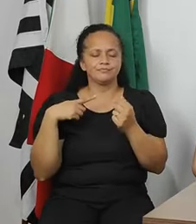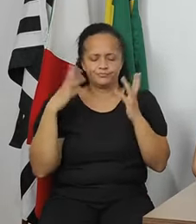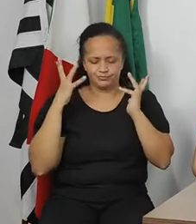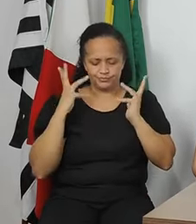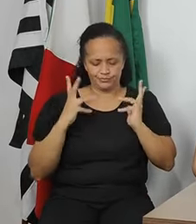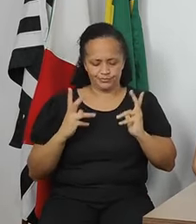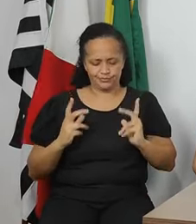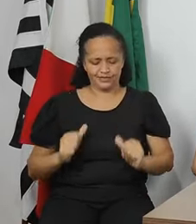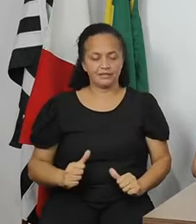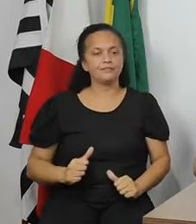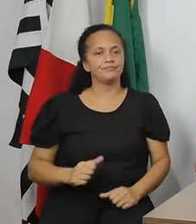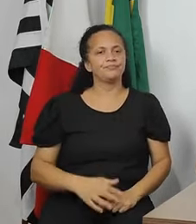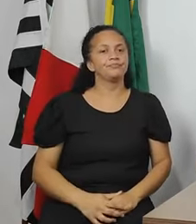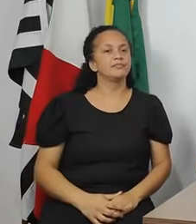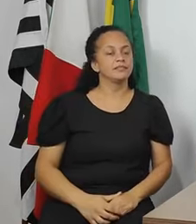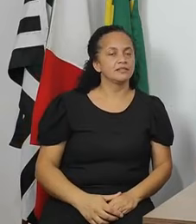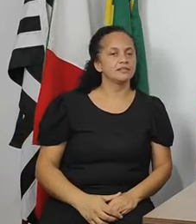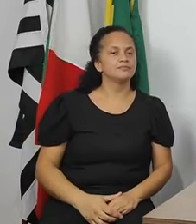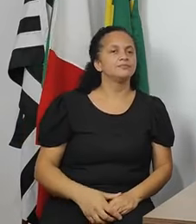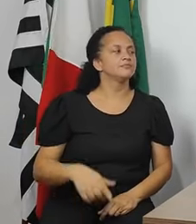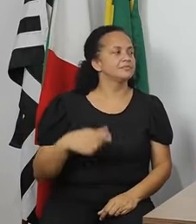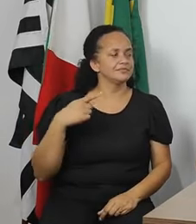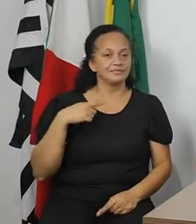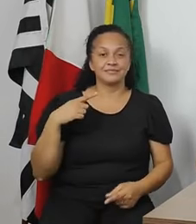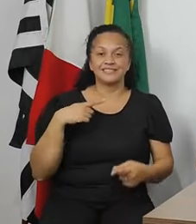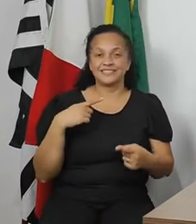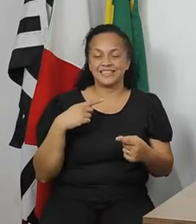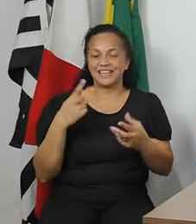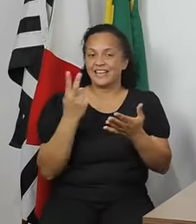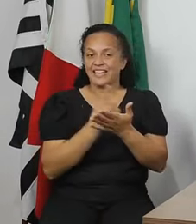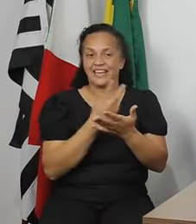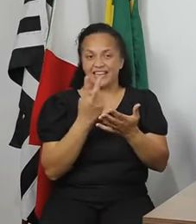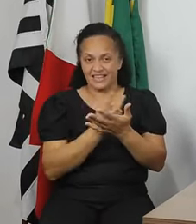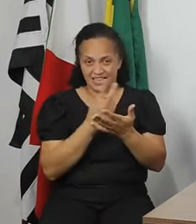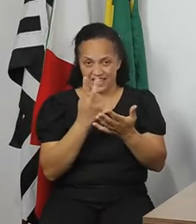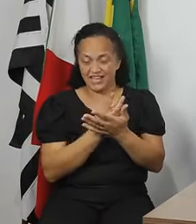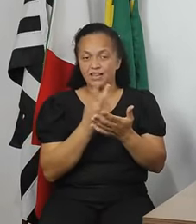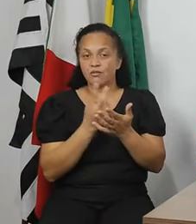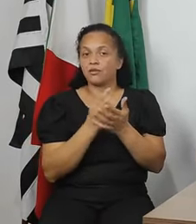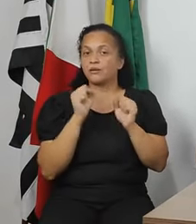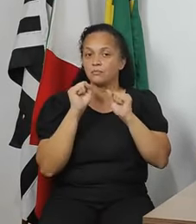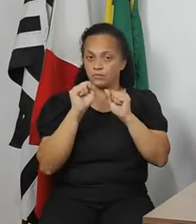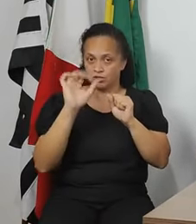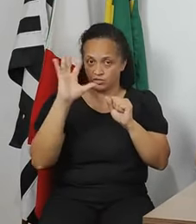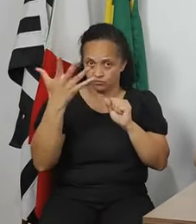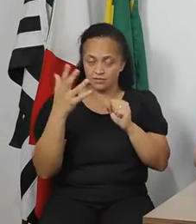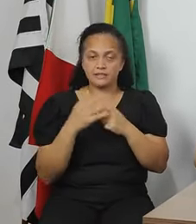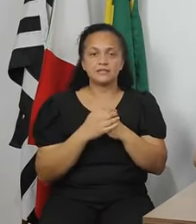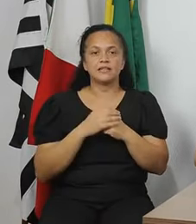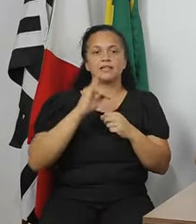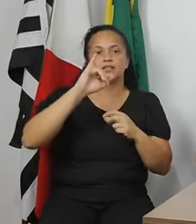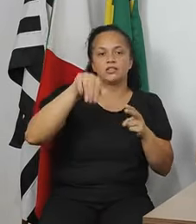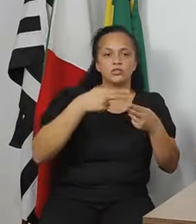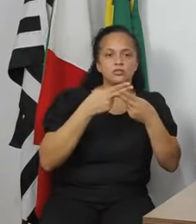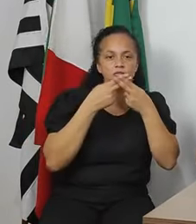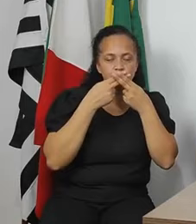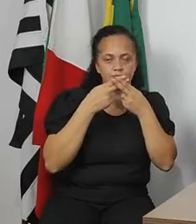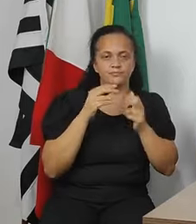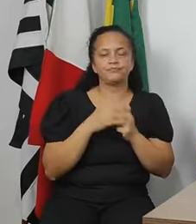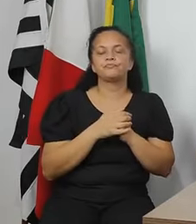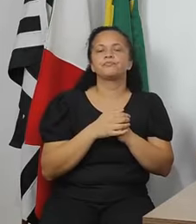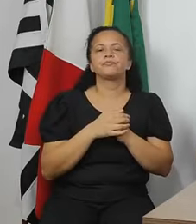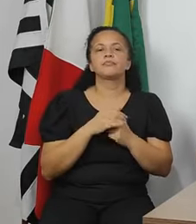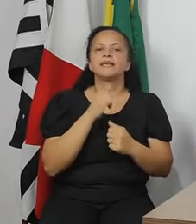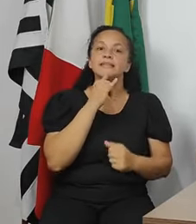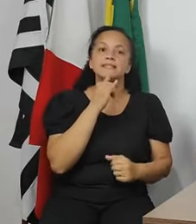erros que a gente comete, né, acerca do jejum. Eu vejo que um grande erro que tem é o seguinte: a pessoa fala, tá bom, Jesus, eu vou fazer